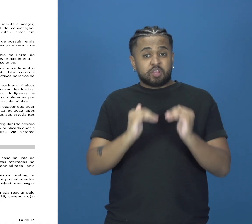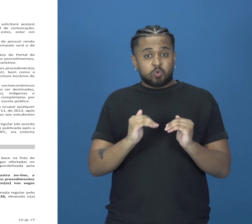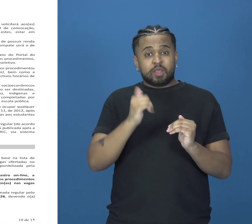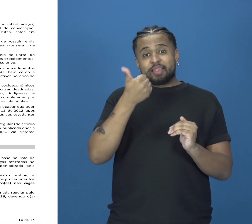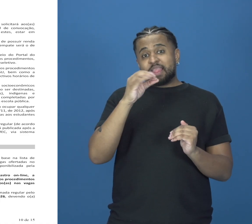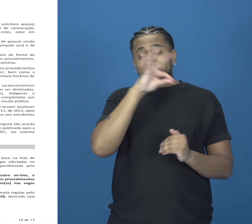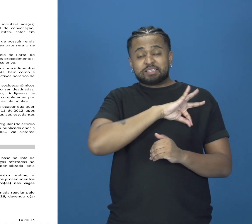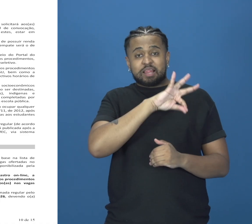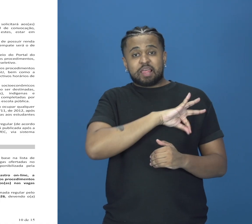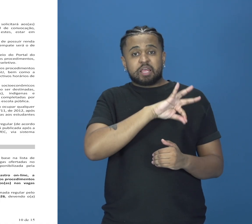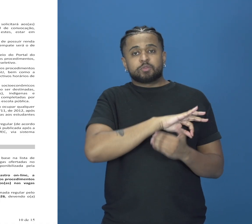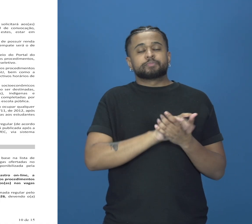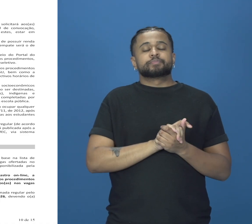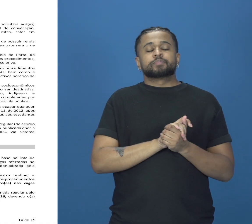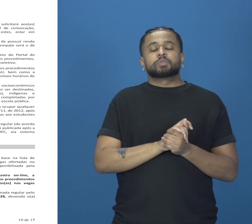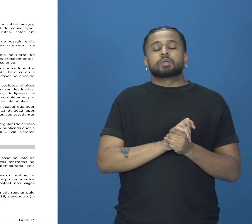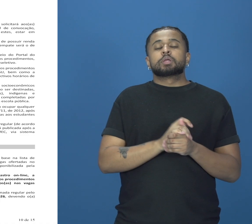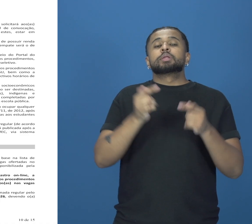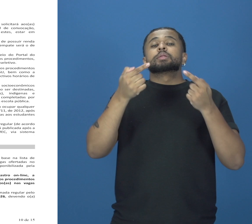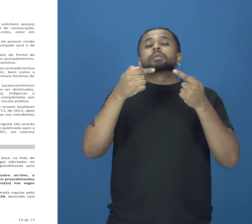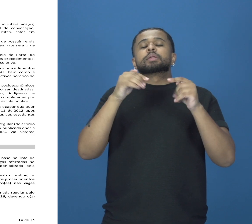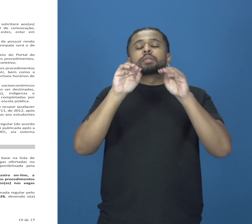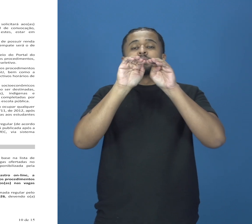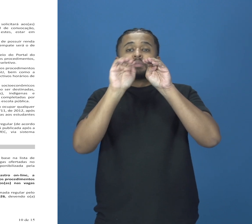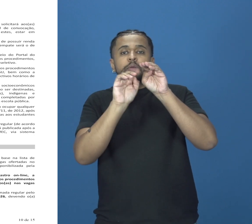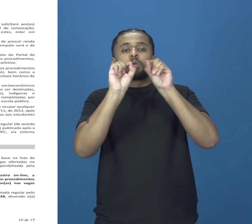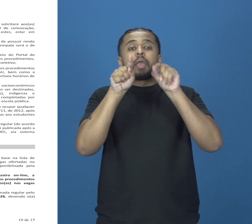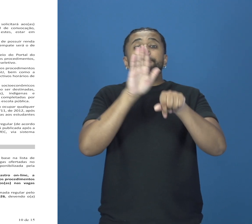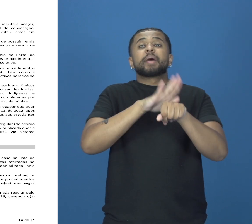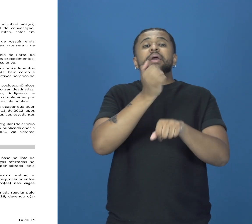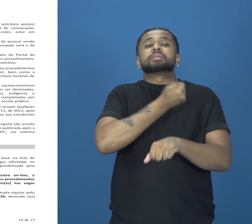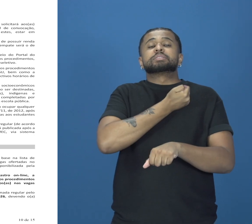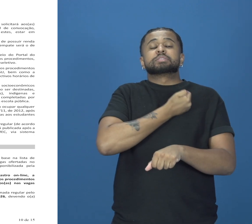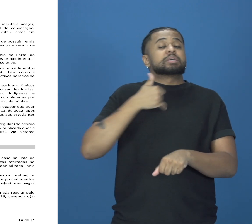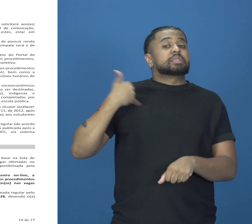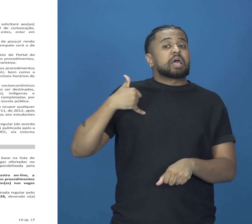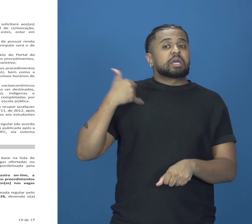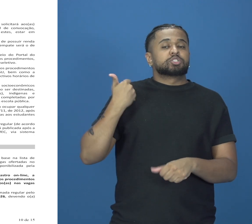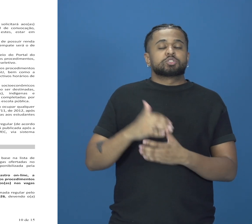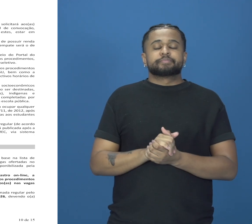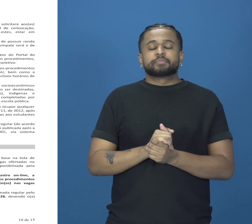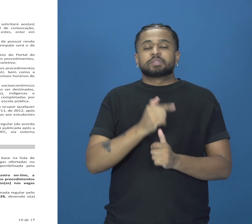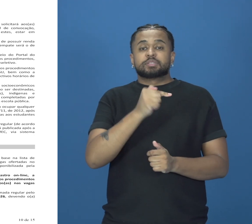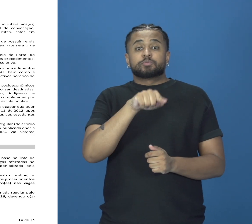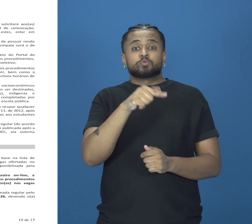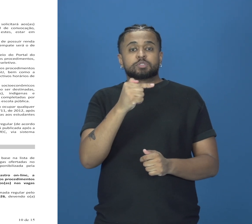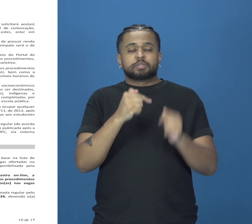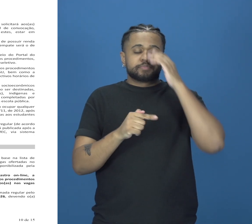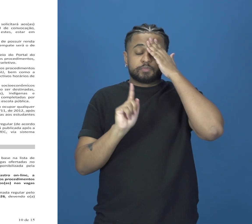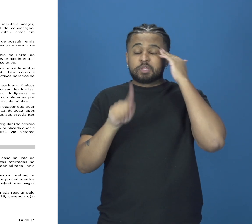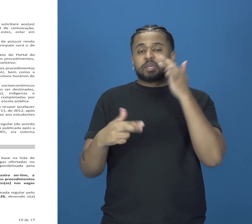a 10 salários mínimos, o critério de desempate será o de maioridade. 7.7. É